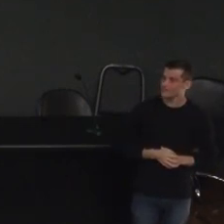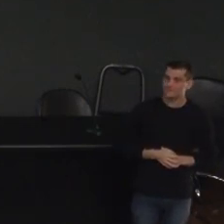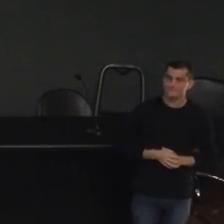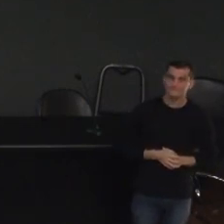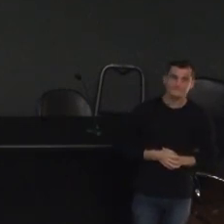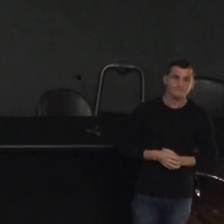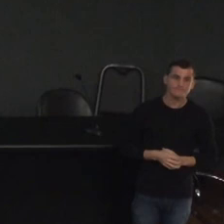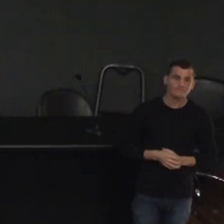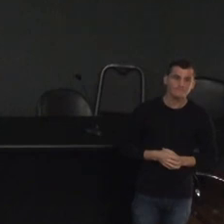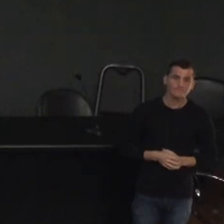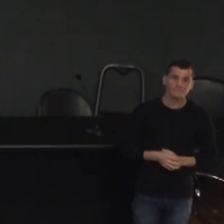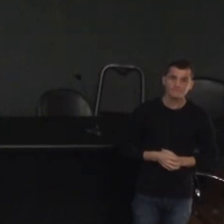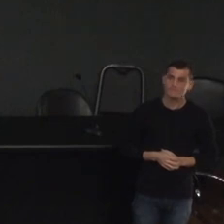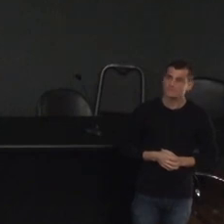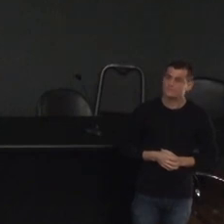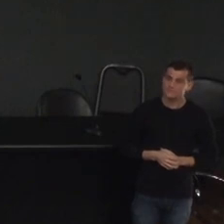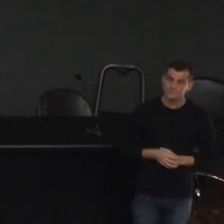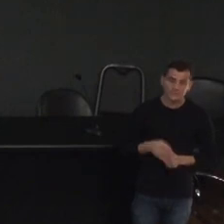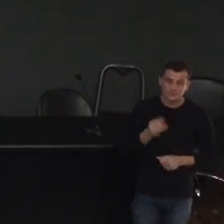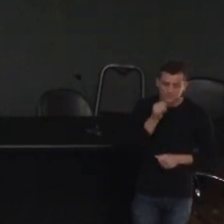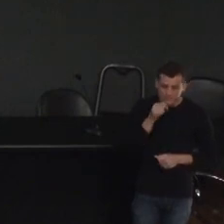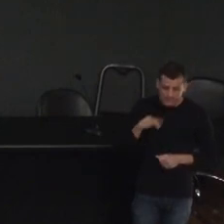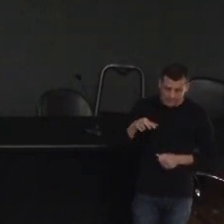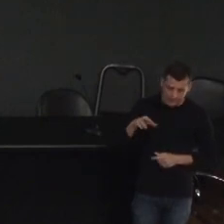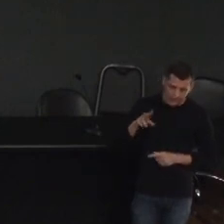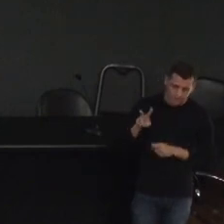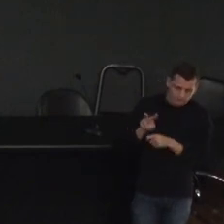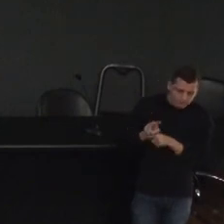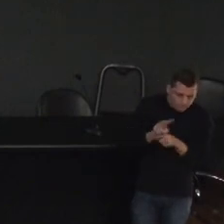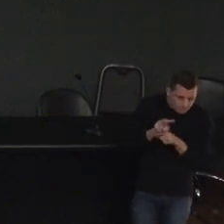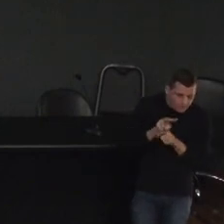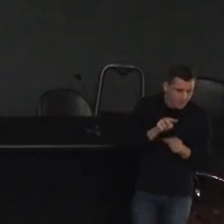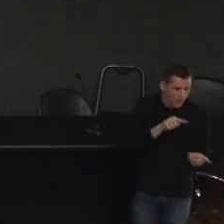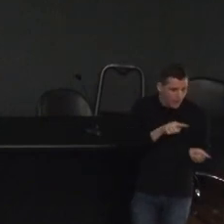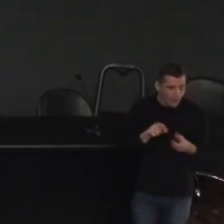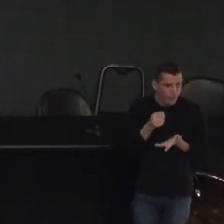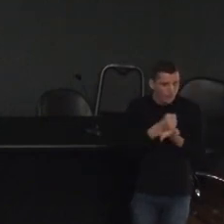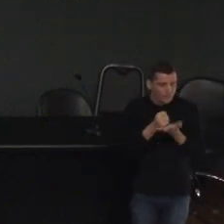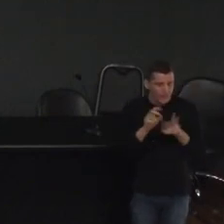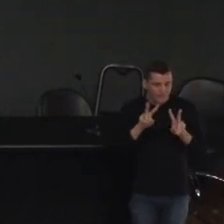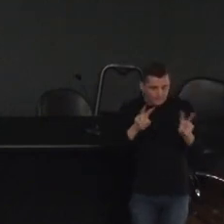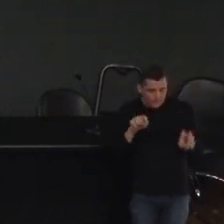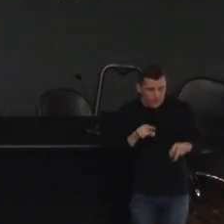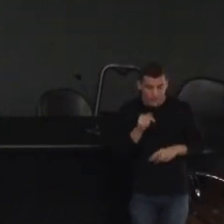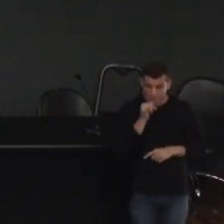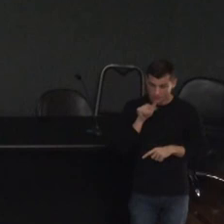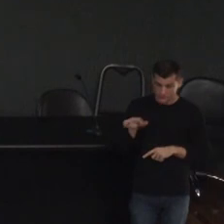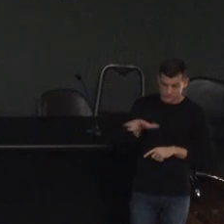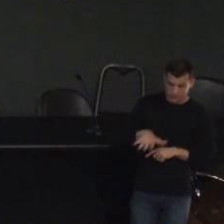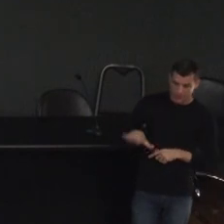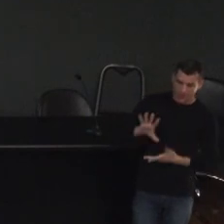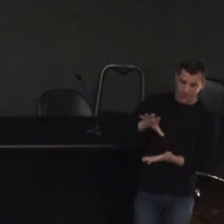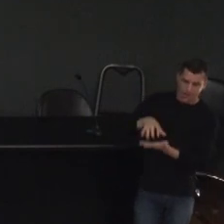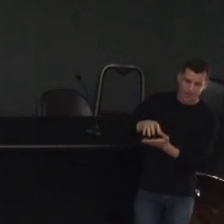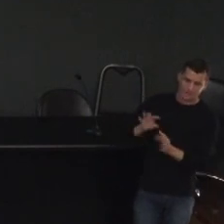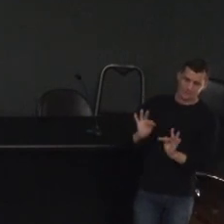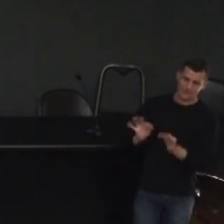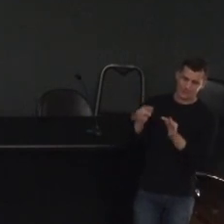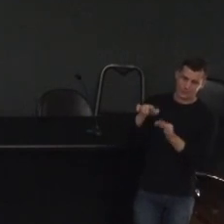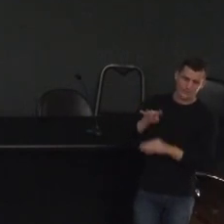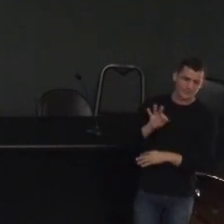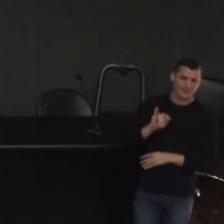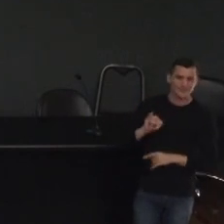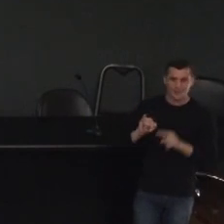Mas eu posso ter uma fiscalização específica do contrato para Esse aspecto com a minha ATI tirar o fiscal do